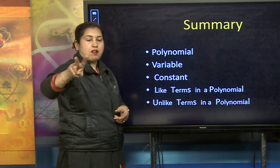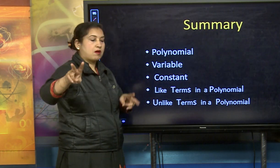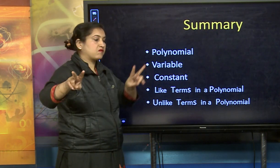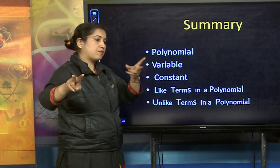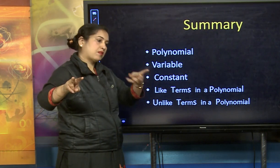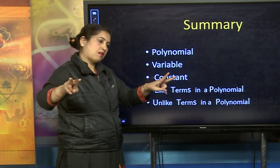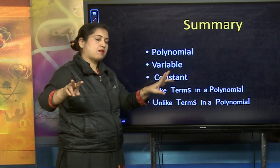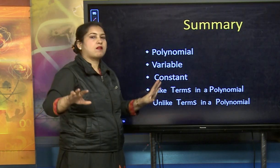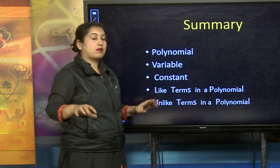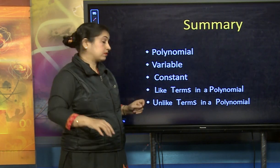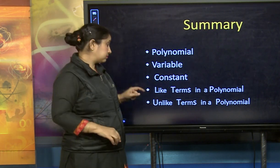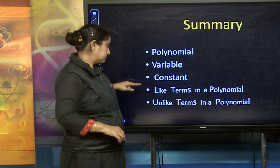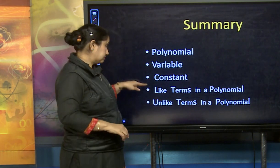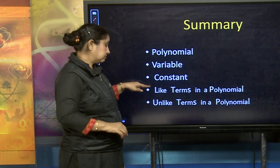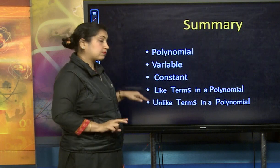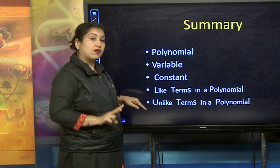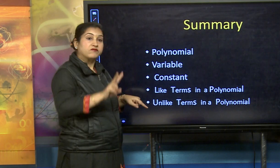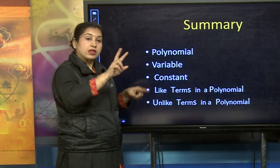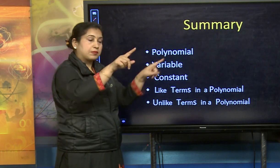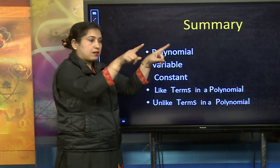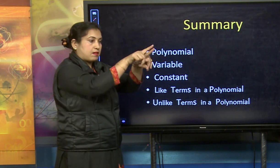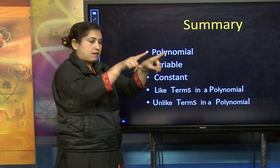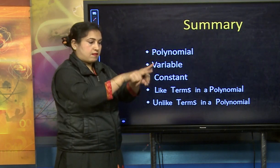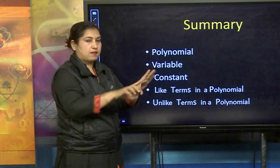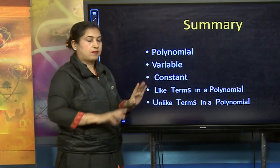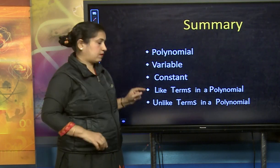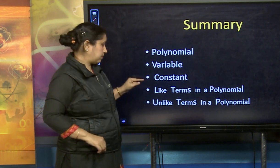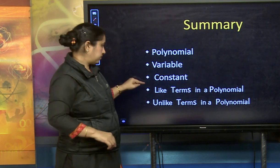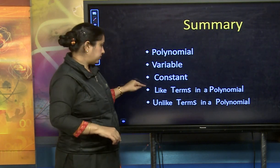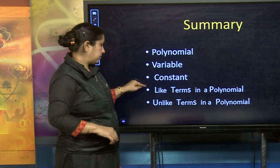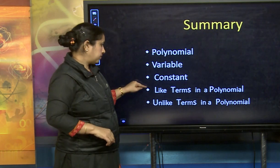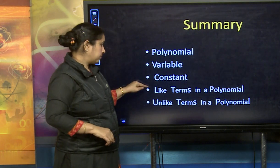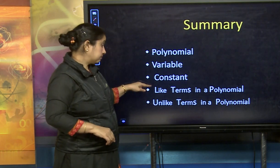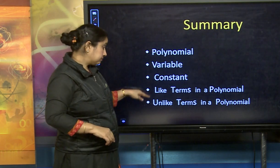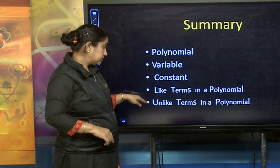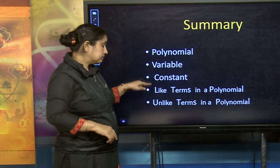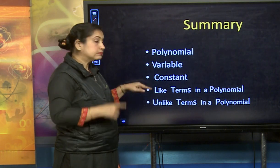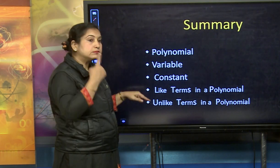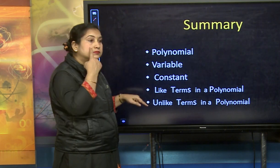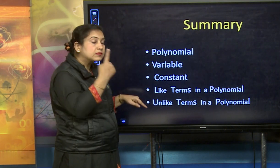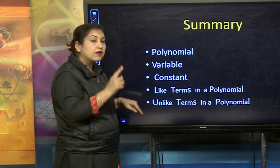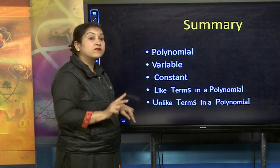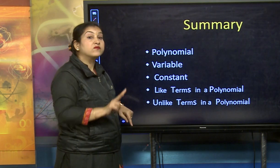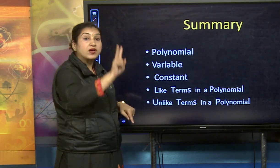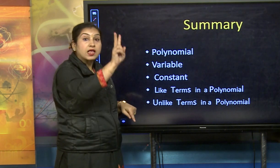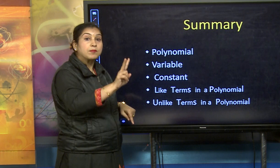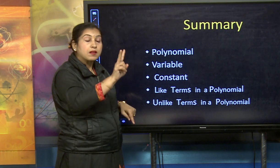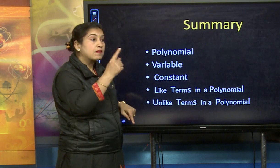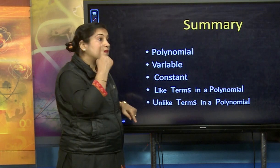डिफरेंट टाइम्स होती है उन्हें अनलाइक टाइम्स कहते हैं हो तो लाइक और अनलाइक यह में देख